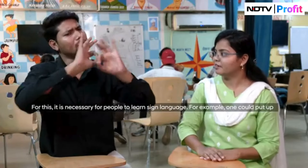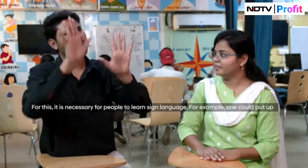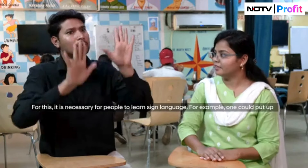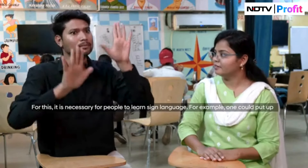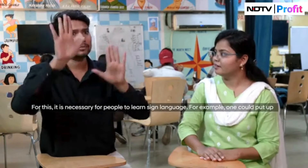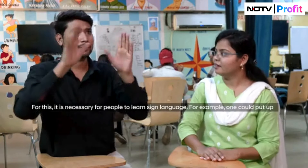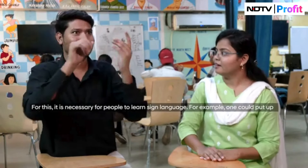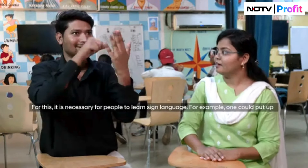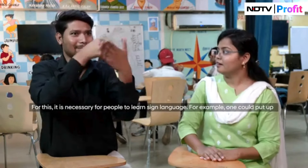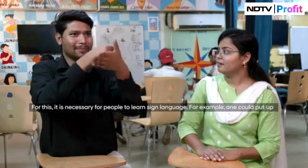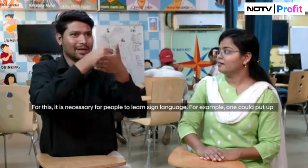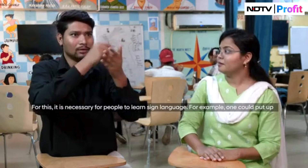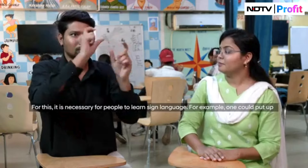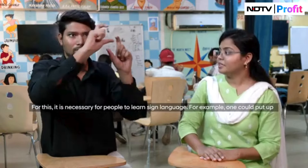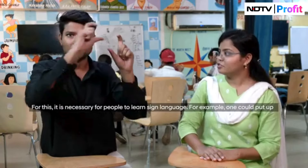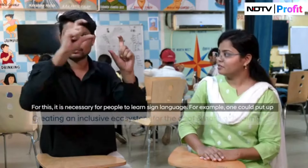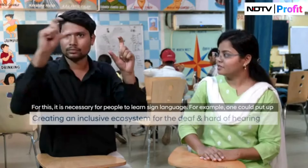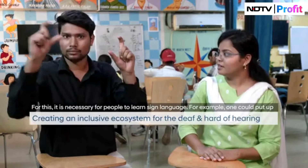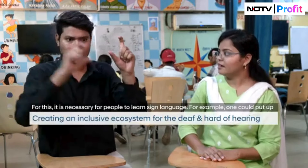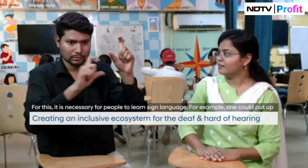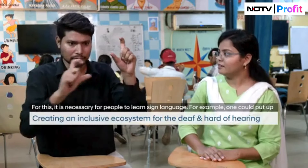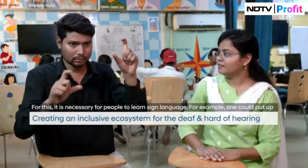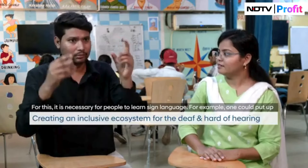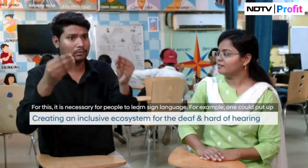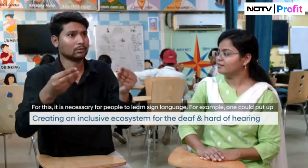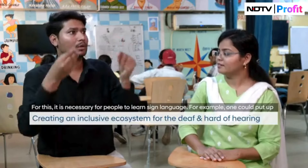related pictures लगाना,